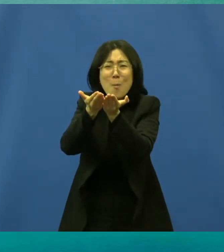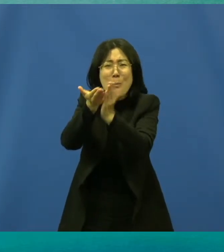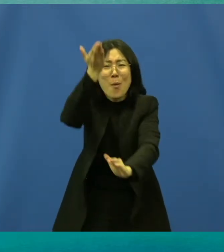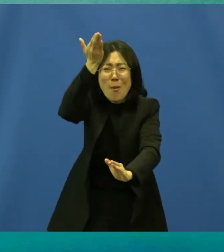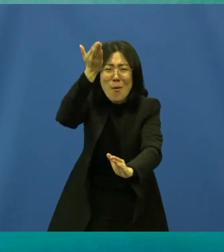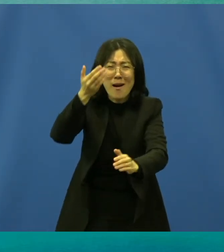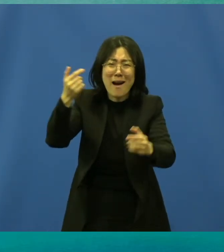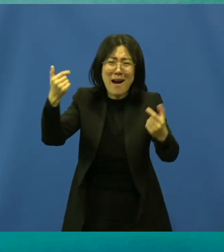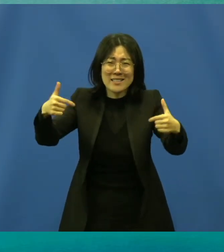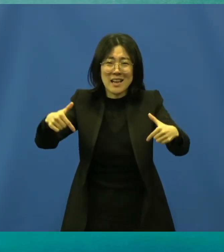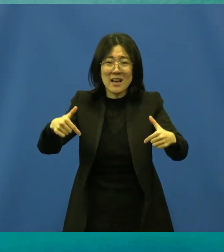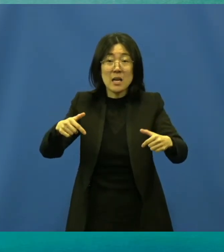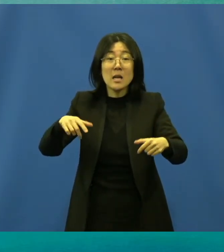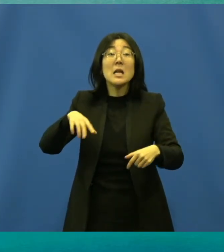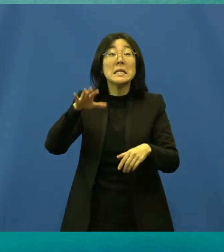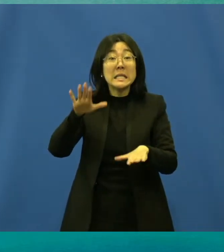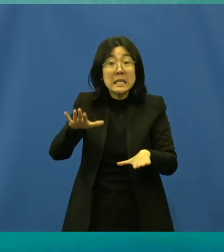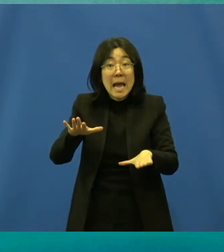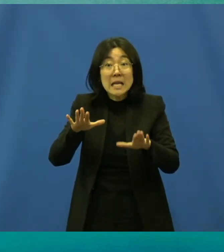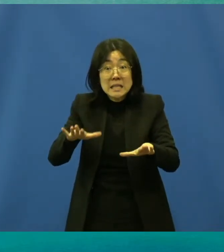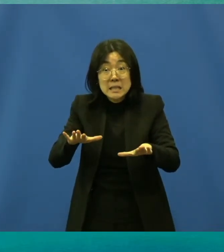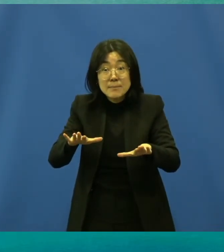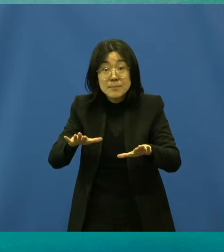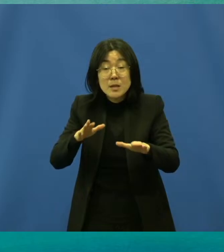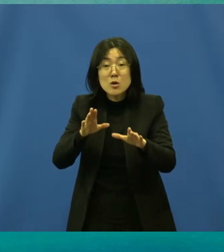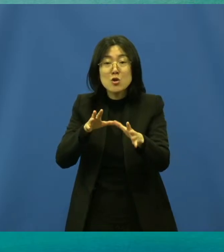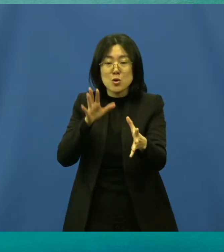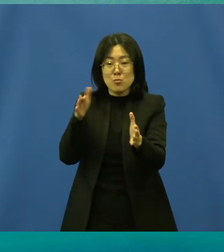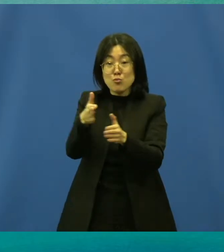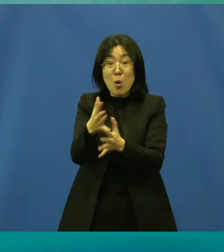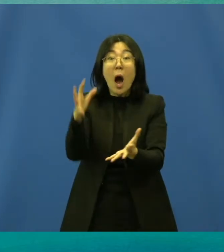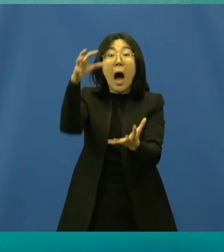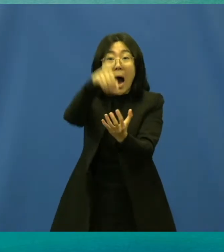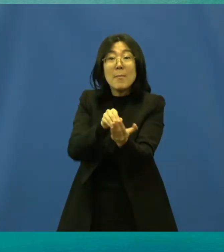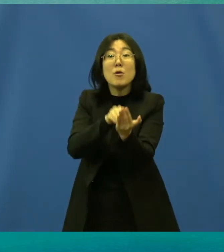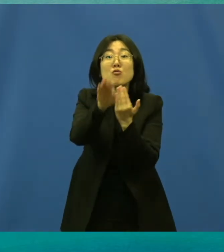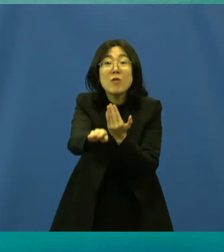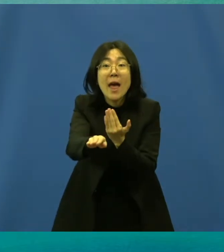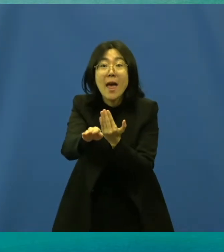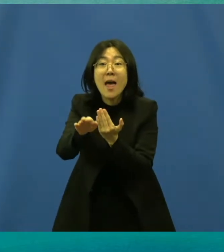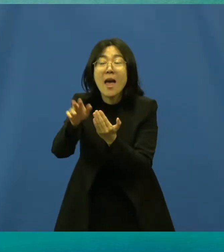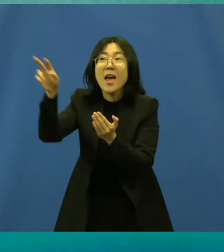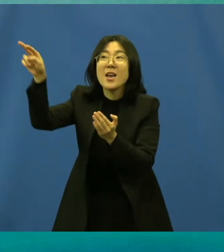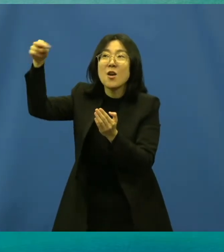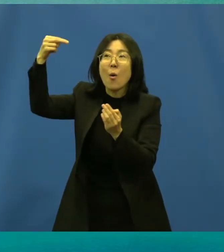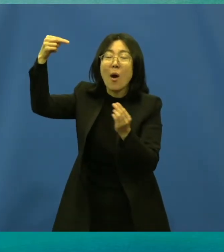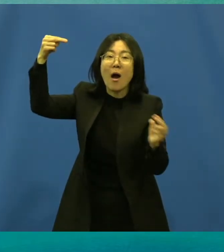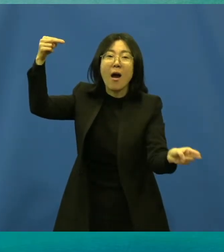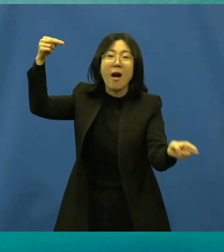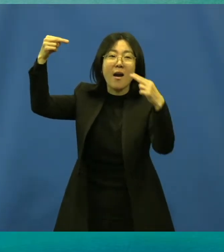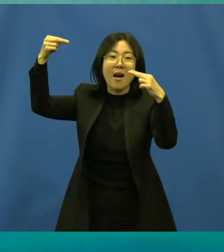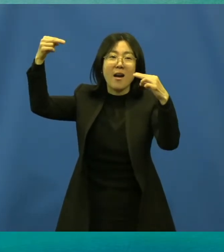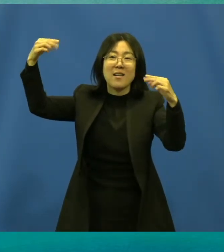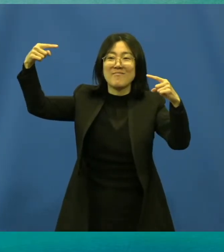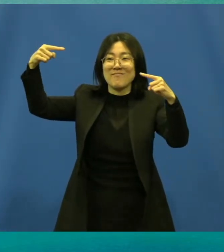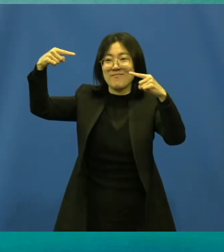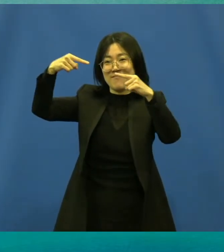그런데 지금 드디어 처음으로 마주칩니다. 요나가 여호와께 기도하는 거예요.